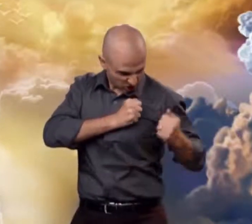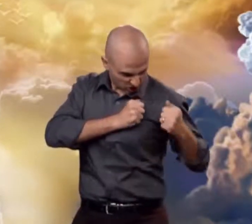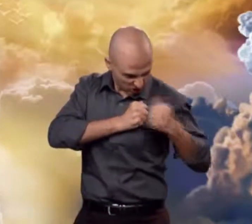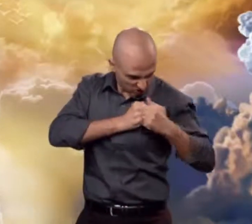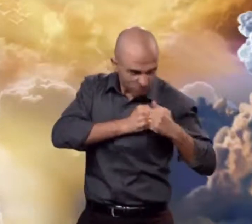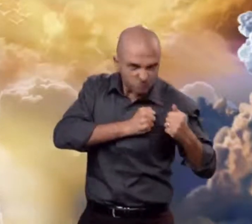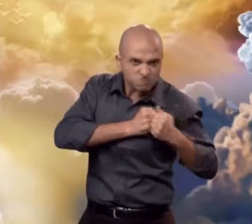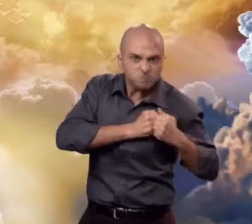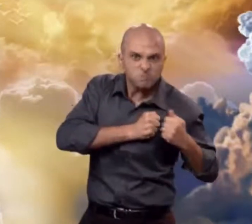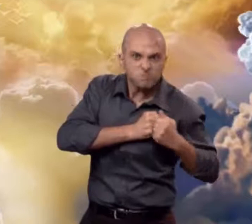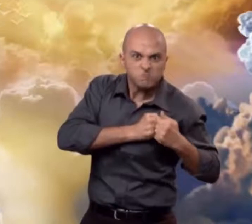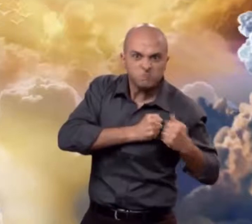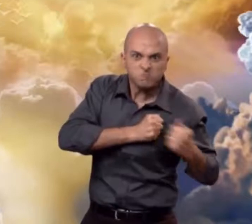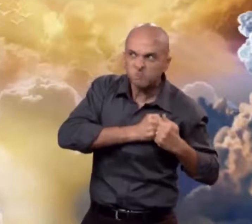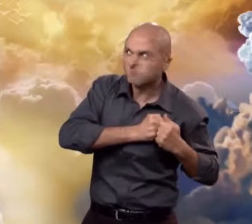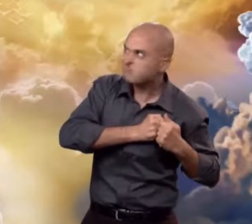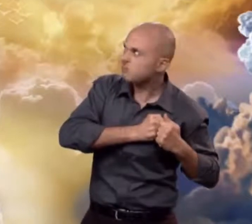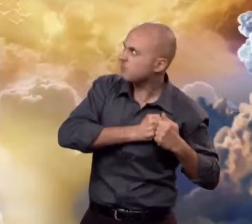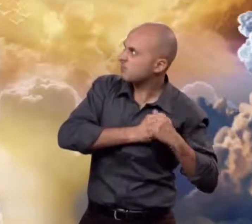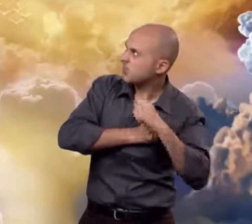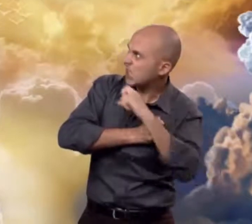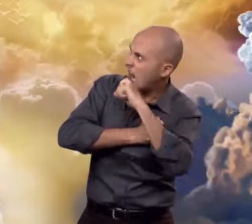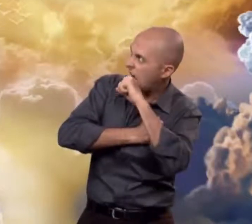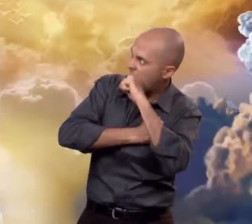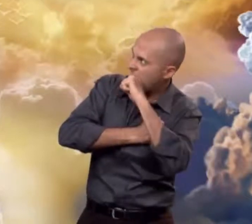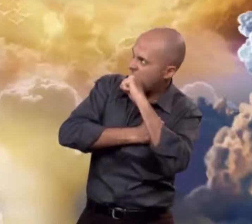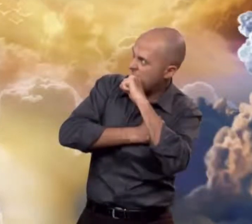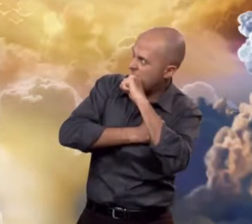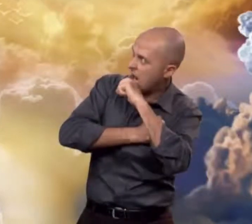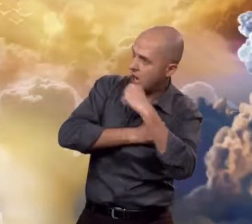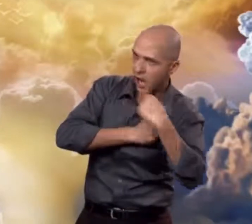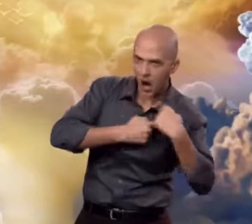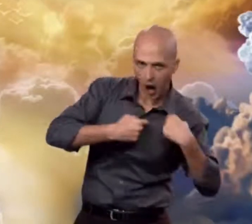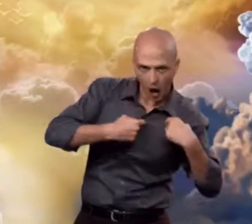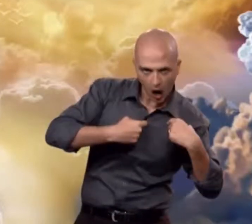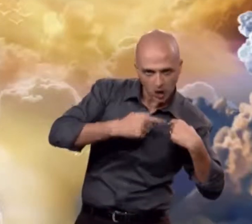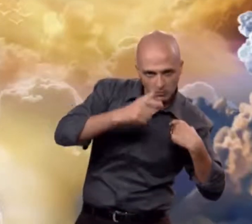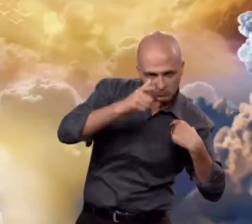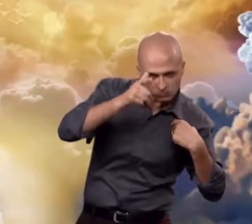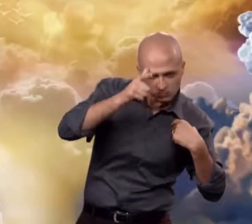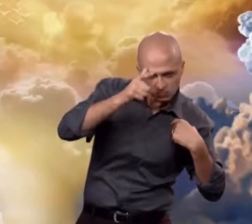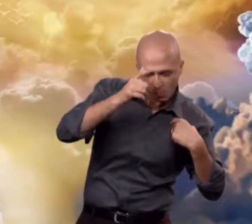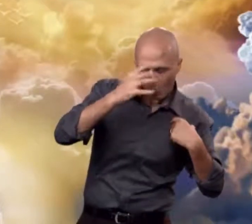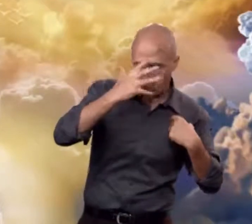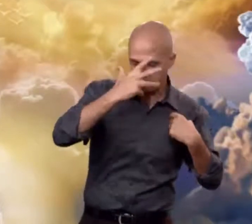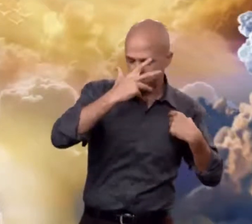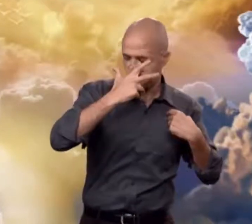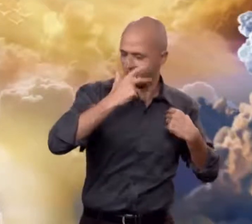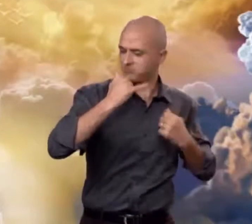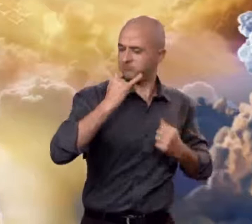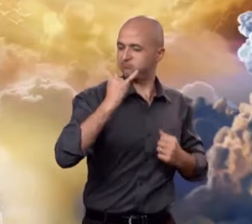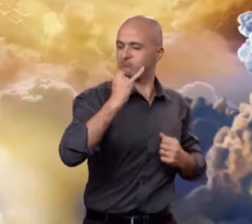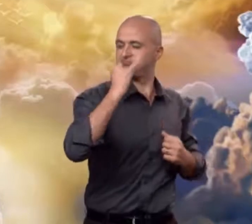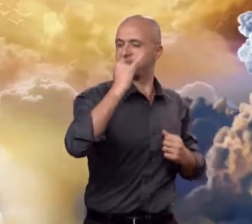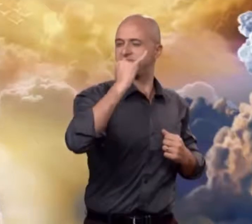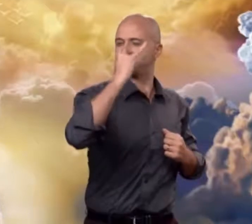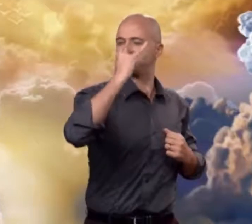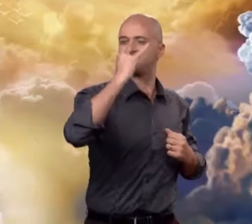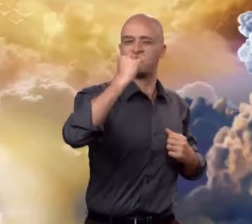sua beleza, e você corrompeu a sua sabedoria por causa do seu esplendor. Você pensa que é sábio,